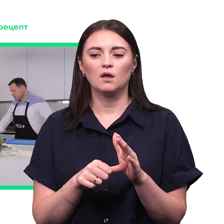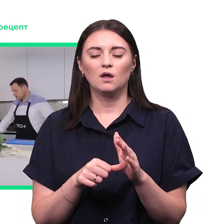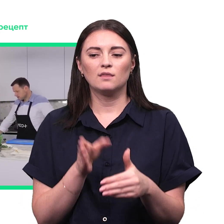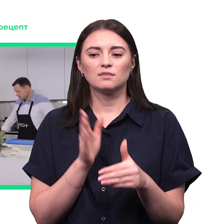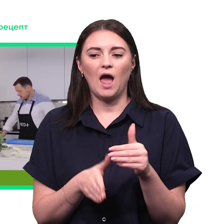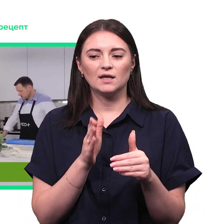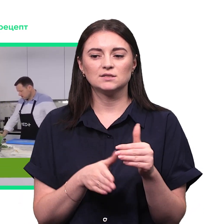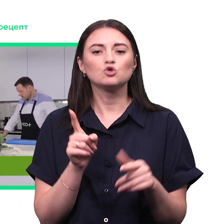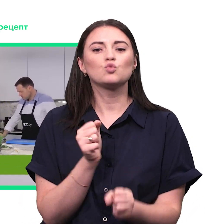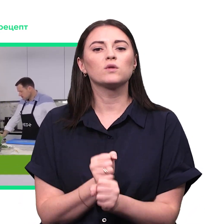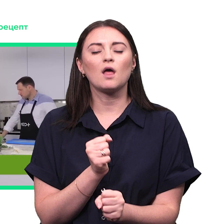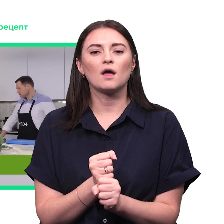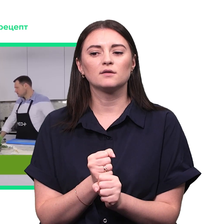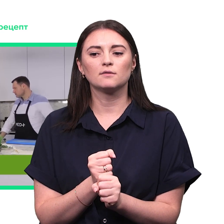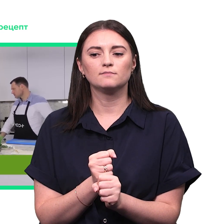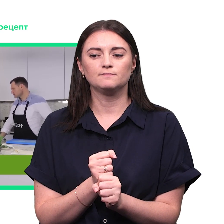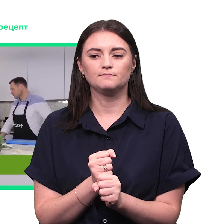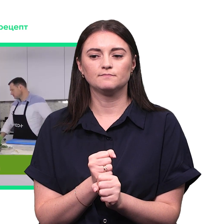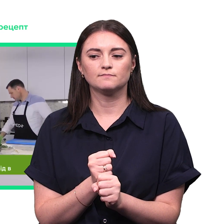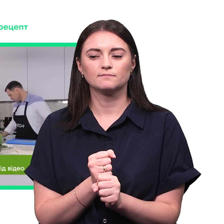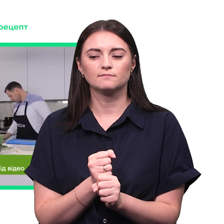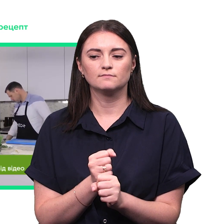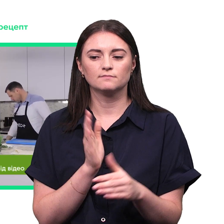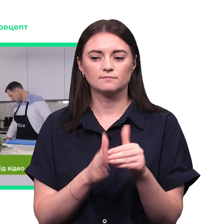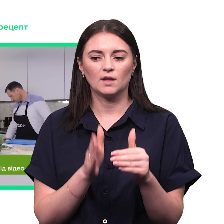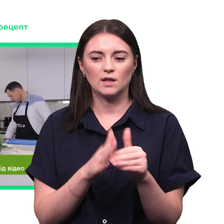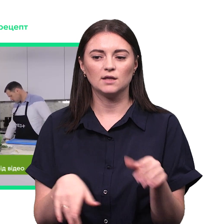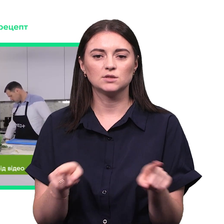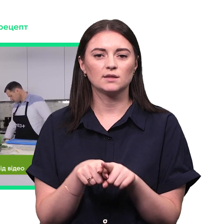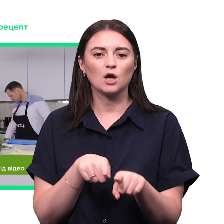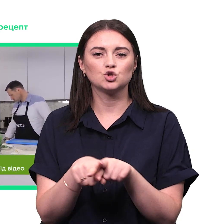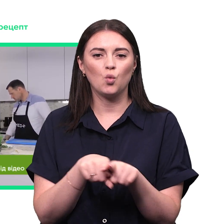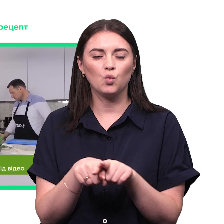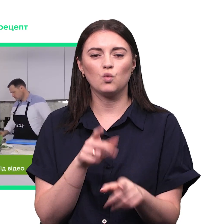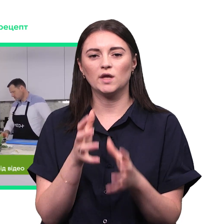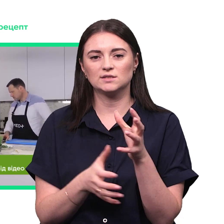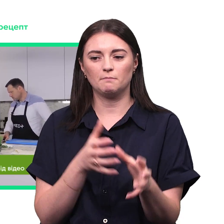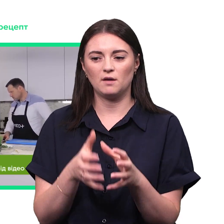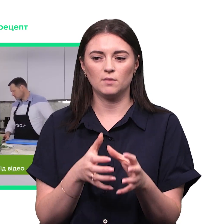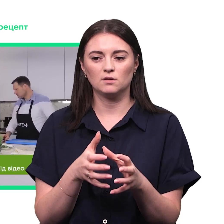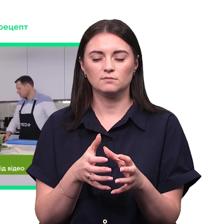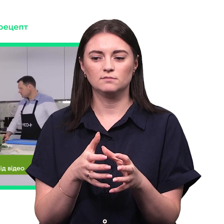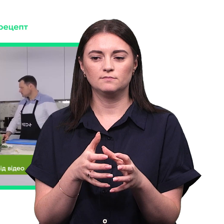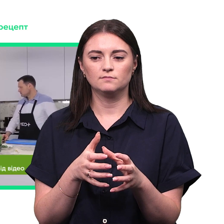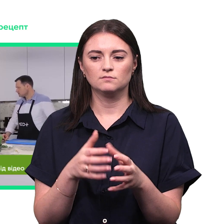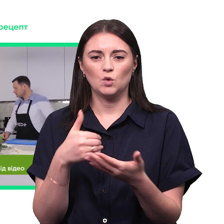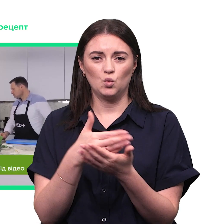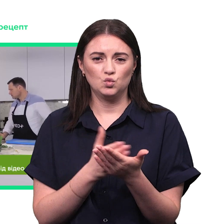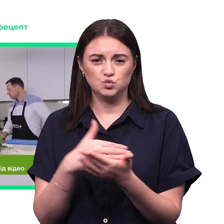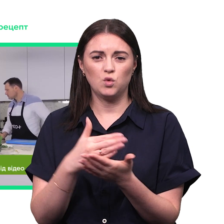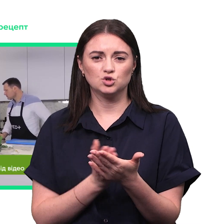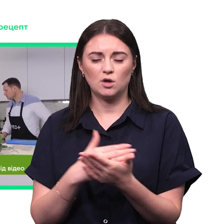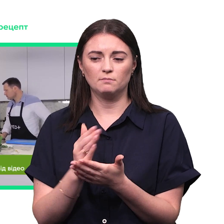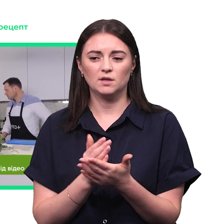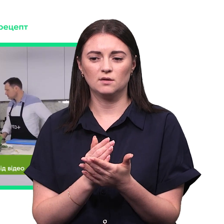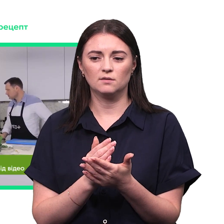нарезается... Так, что делать? Можешь присоединиться, нарезать также огурец и помидоры. Кружочками? Да, просто отрежь так